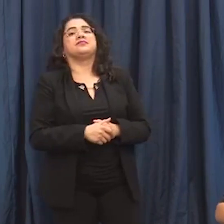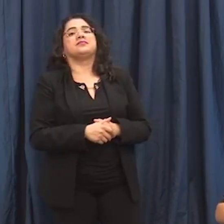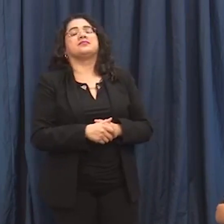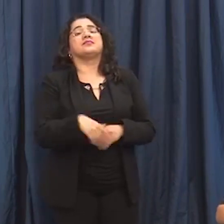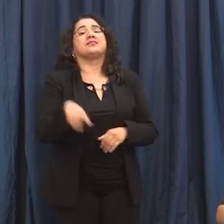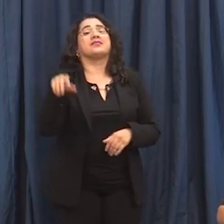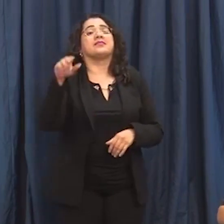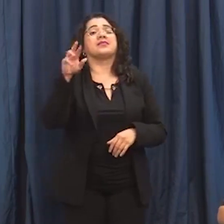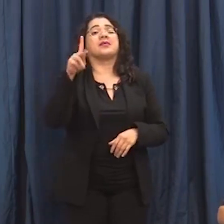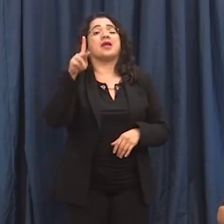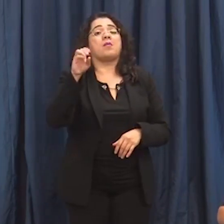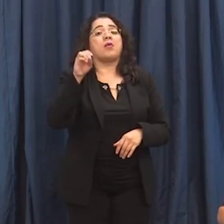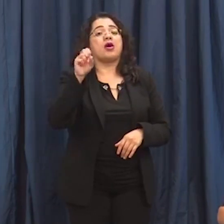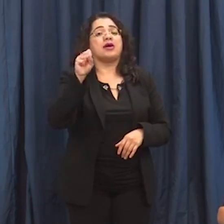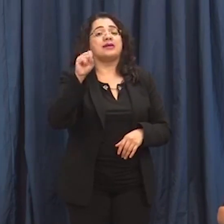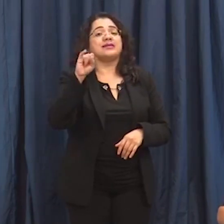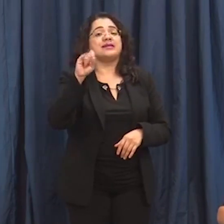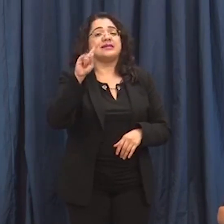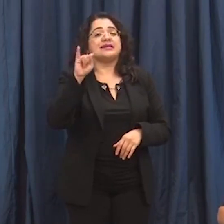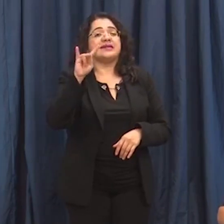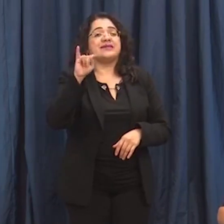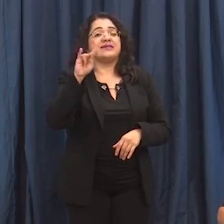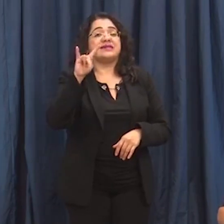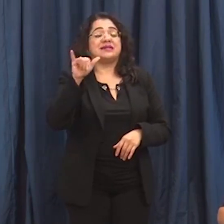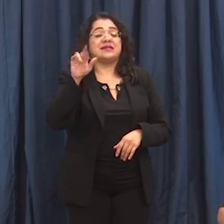de positividad, debemos tener las pruebas de